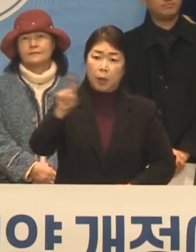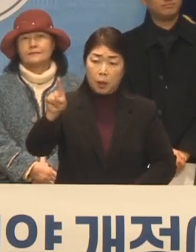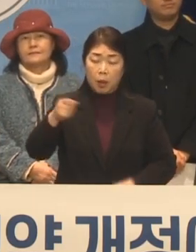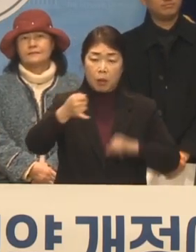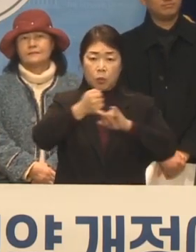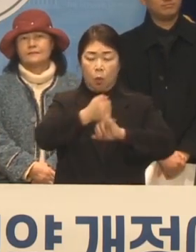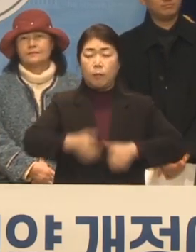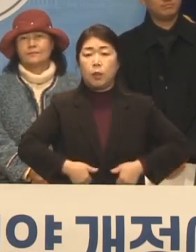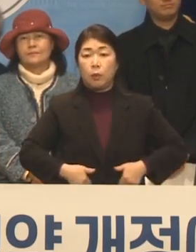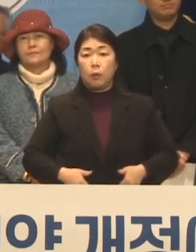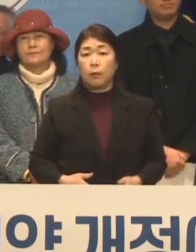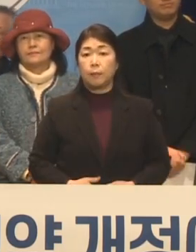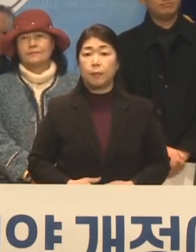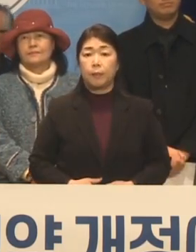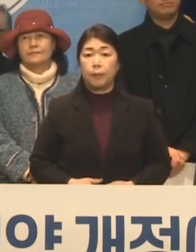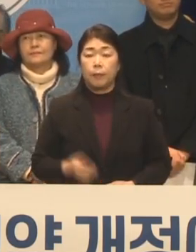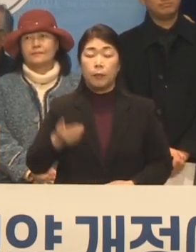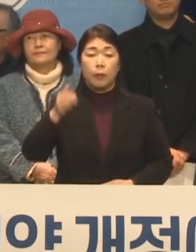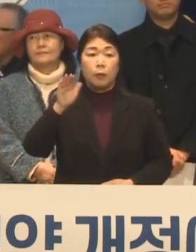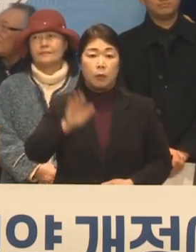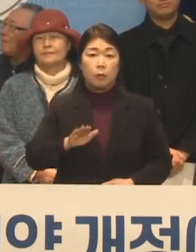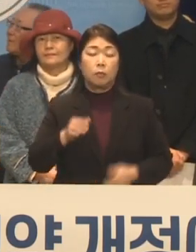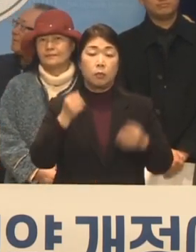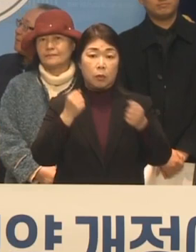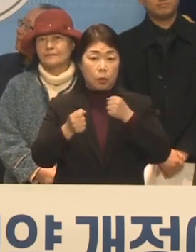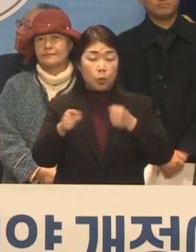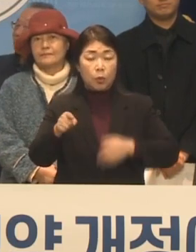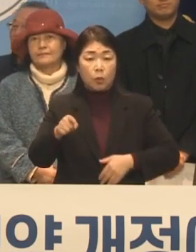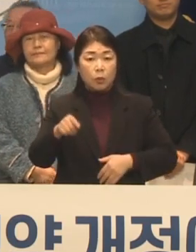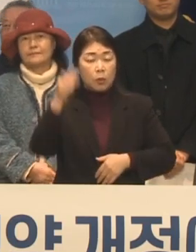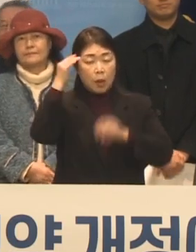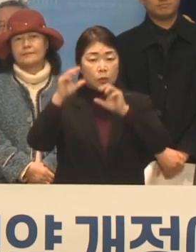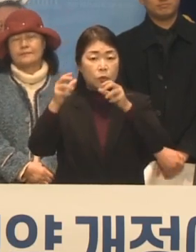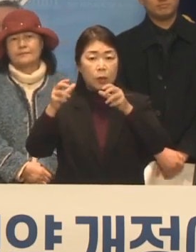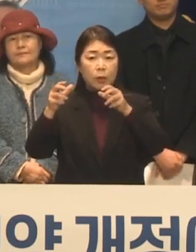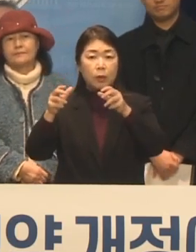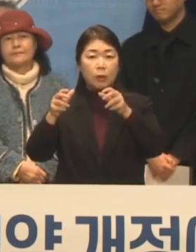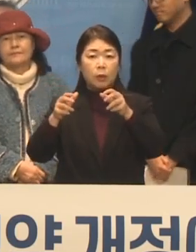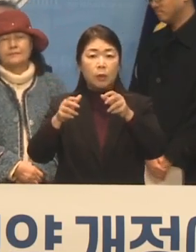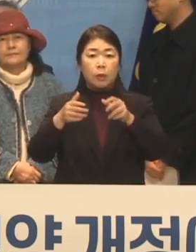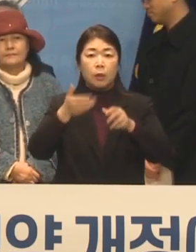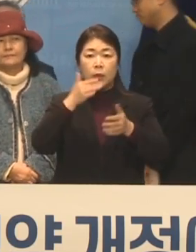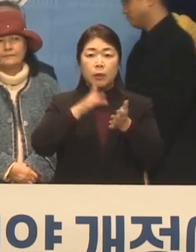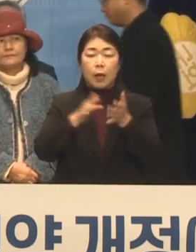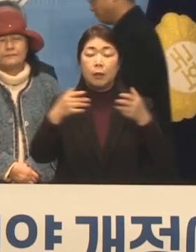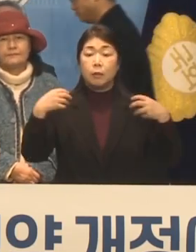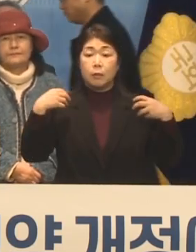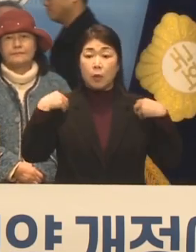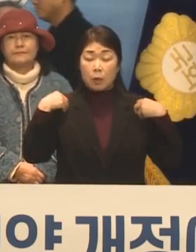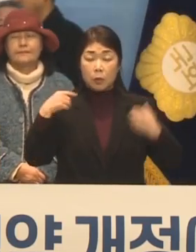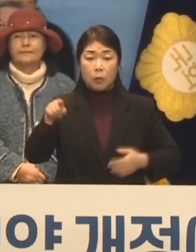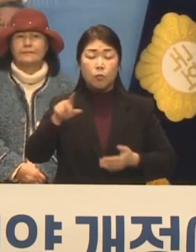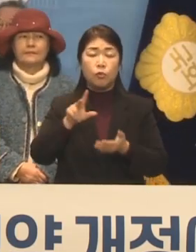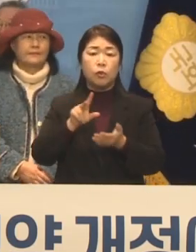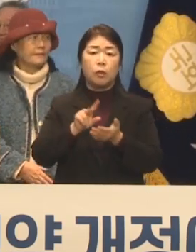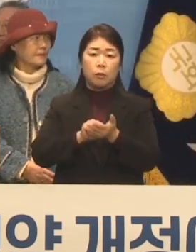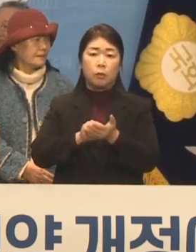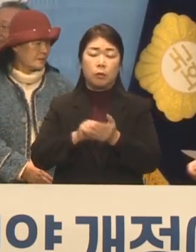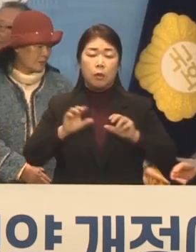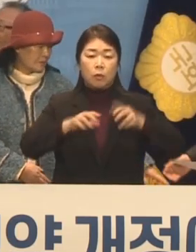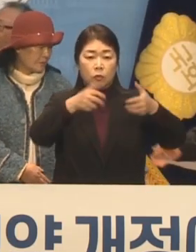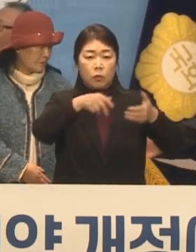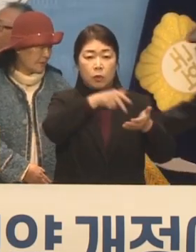상황입니다. 그럼에도 불구하고 우리 대한민국의 식약청에서는 이 문제를 보다